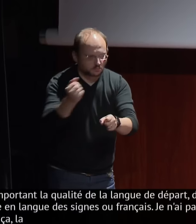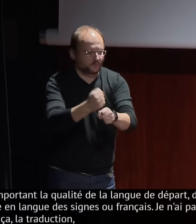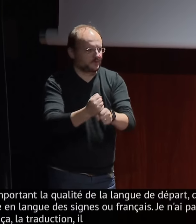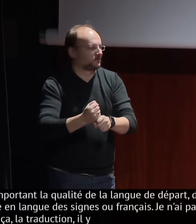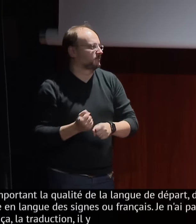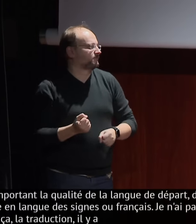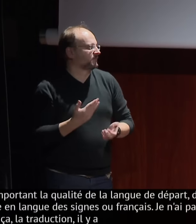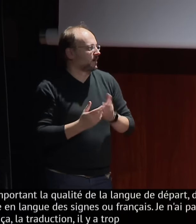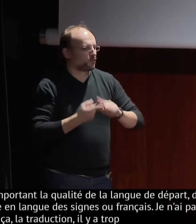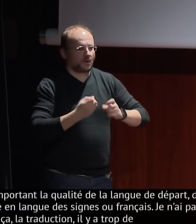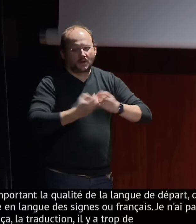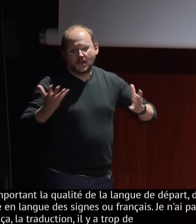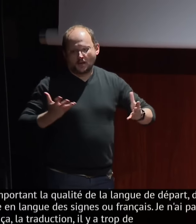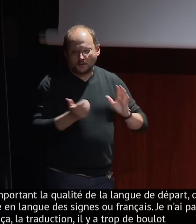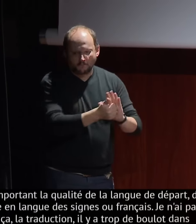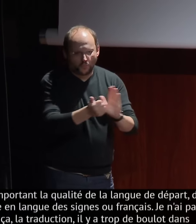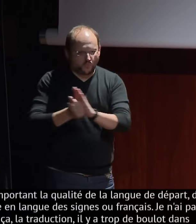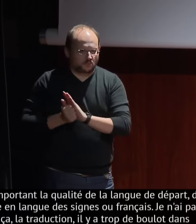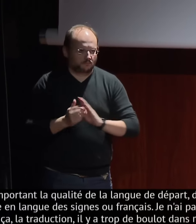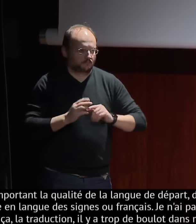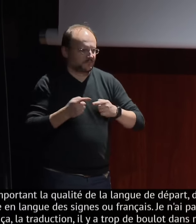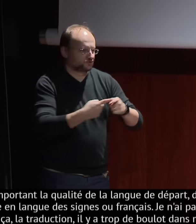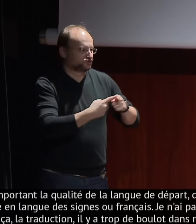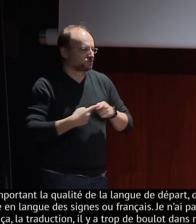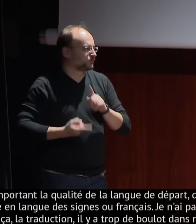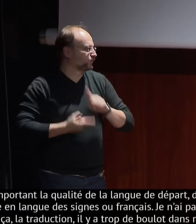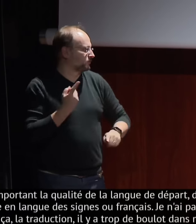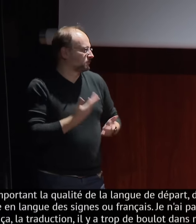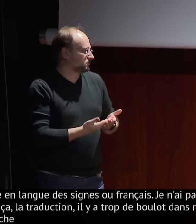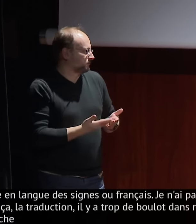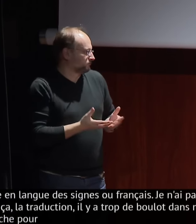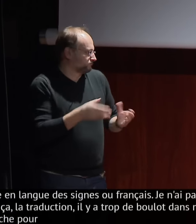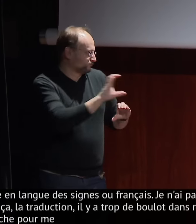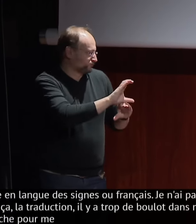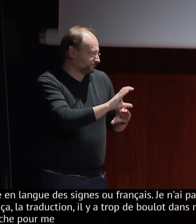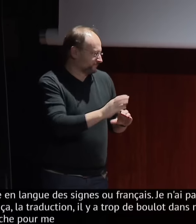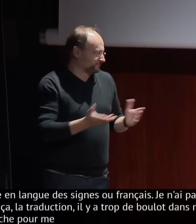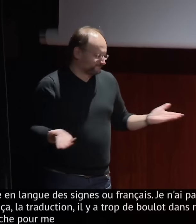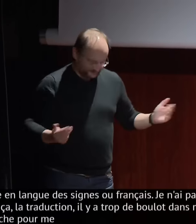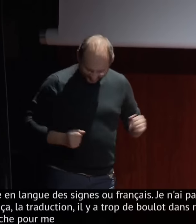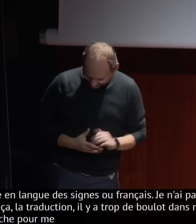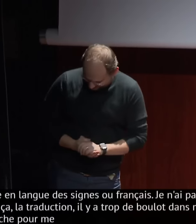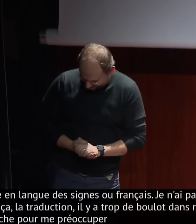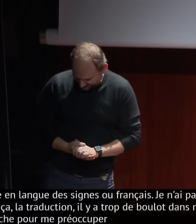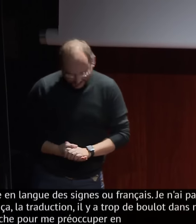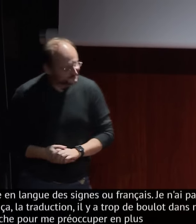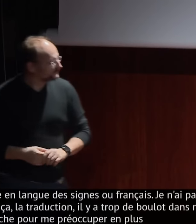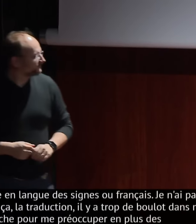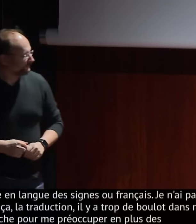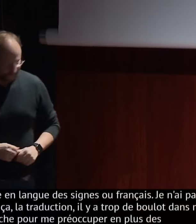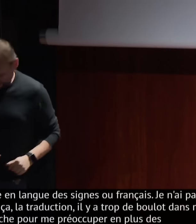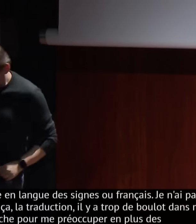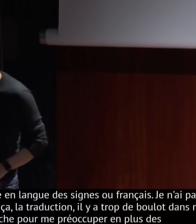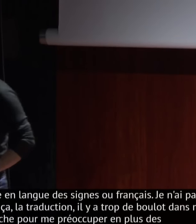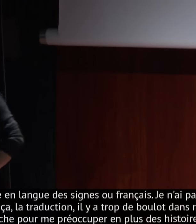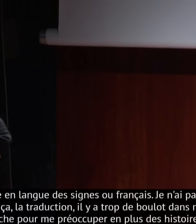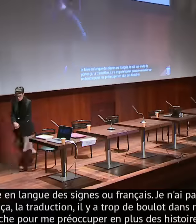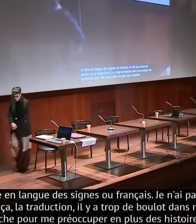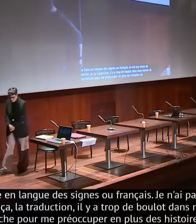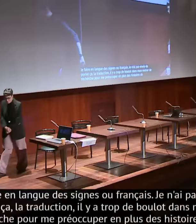recherche pour que je me préoccupe en plus des histoires de traduction. Je pense qu'il faut que chacun conserve son propre rôle. Voilà.